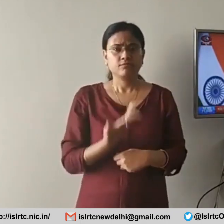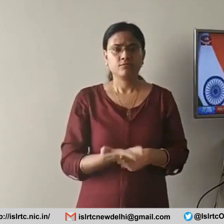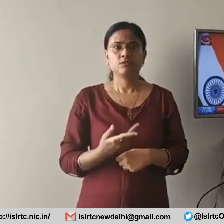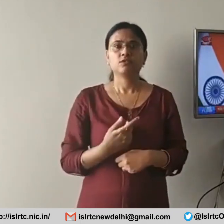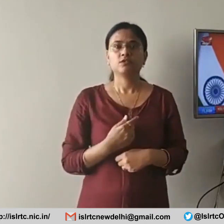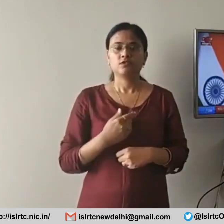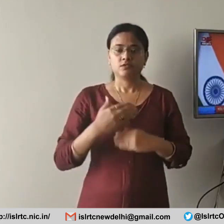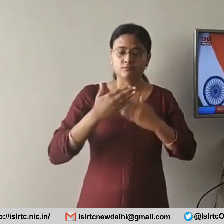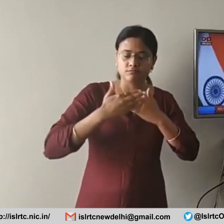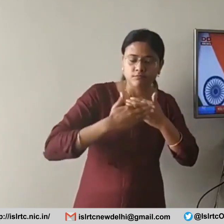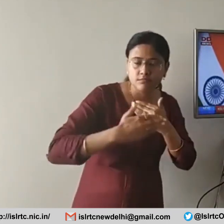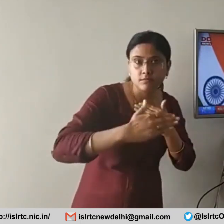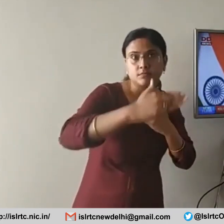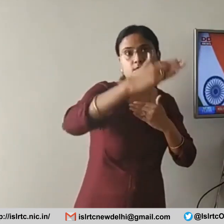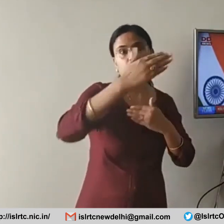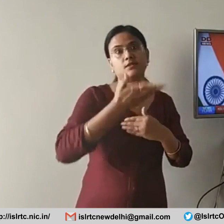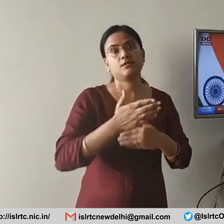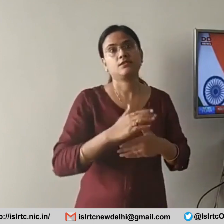पार करने की